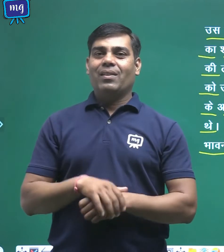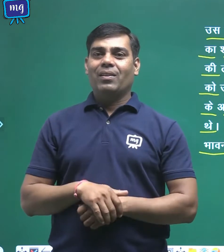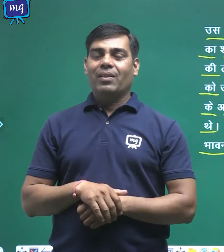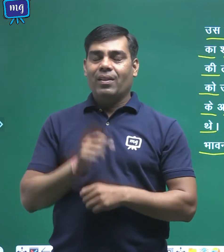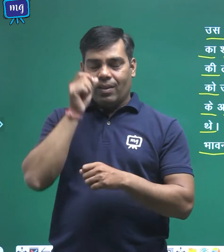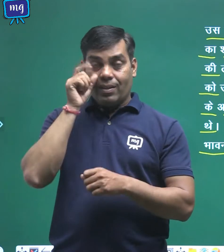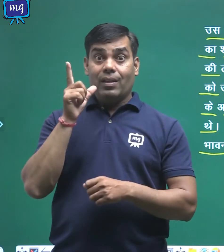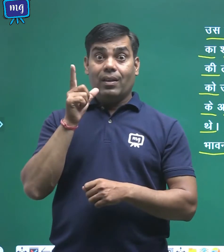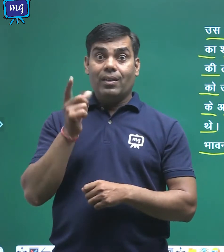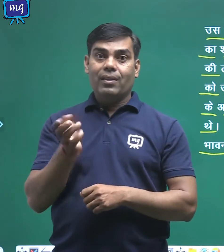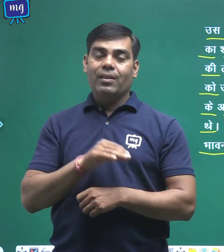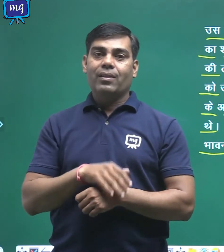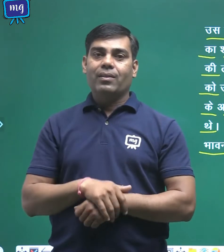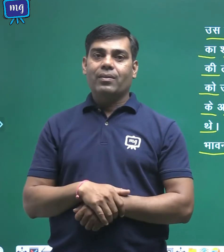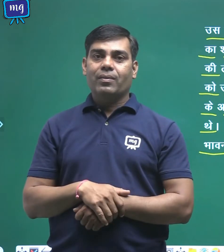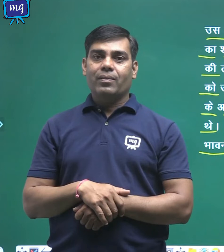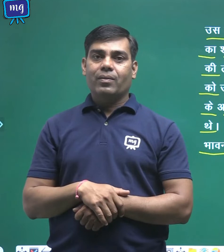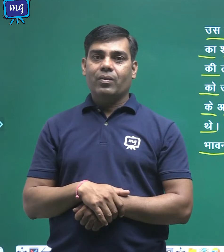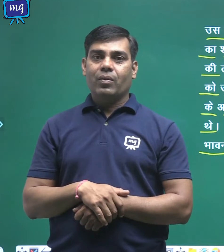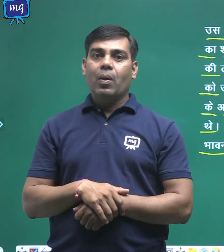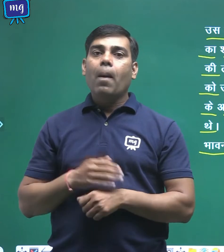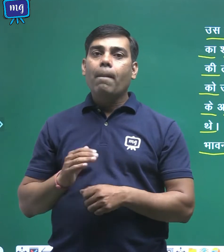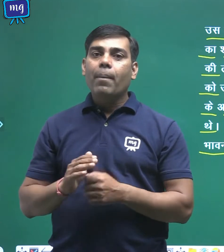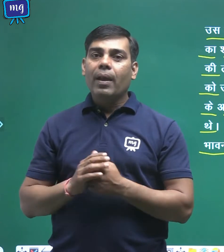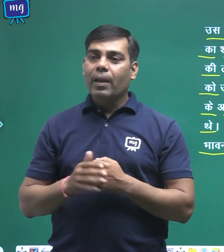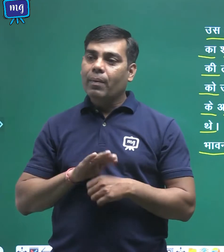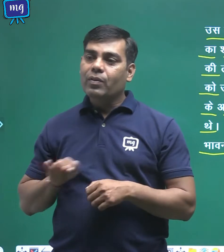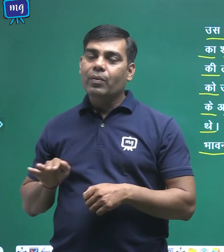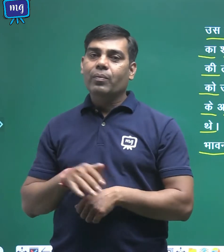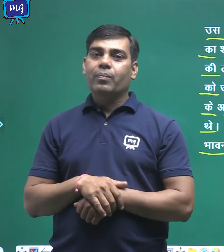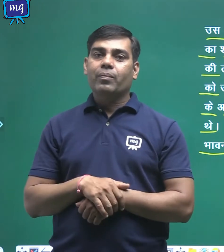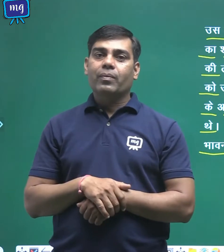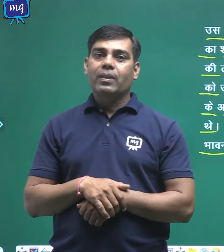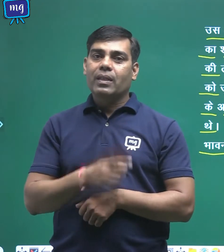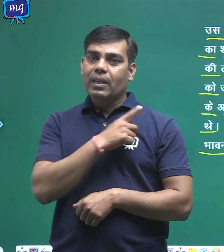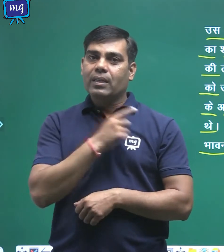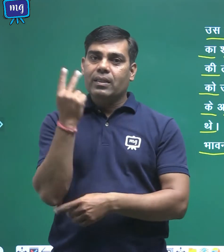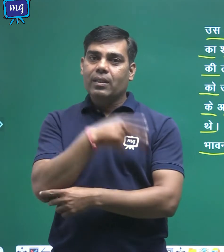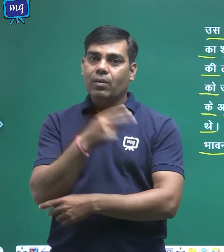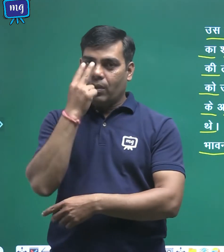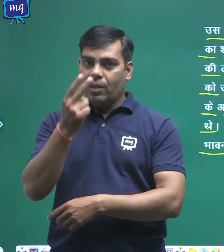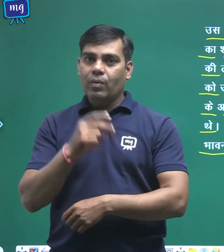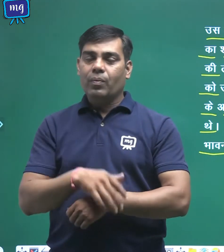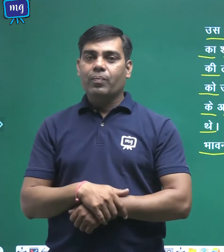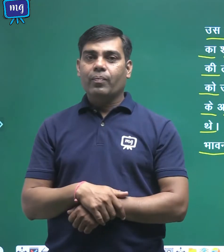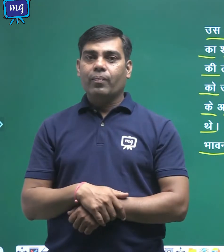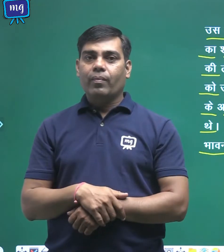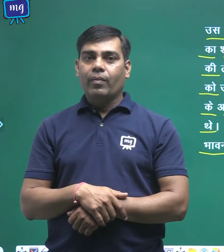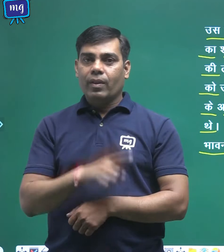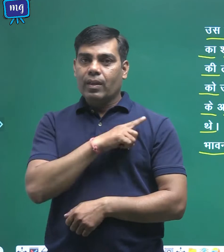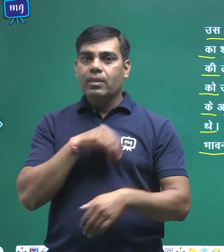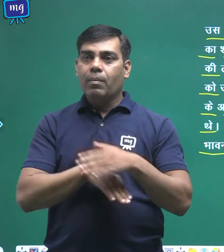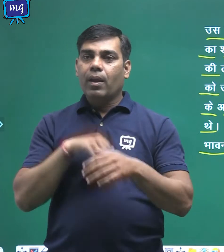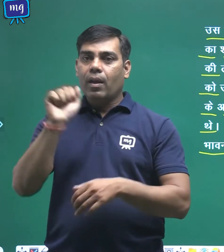जाग रही थी। प्यारे बच्चों, इस चित्र को देखो। इसमें